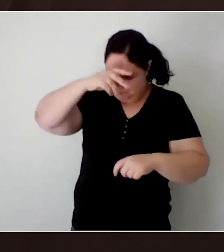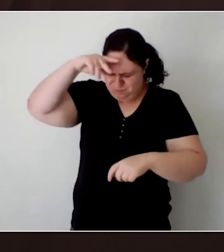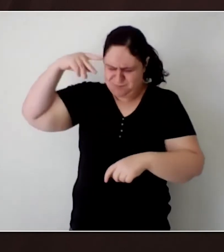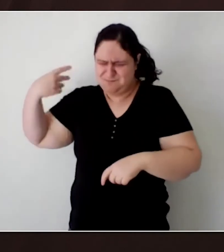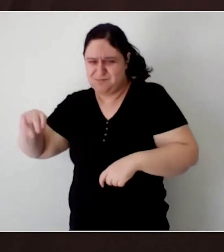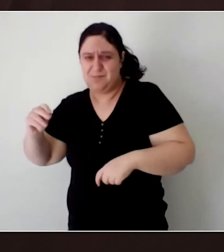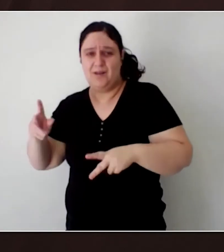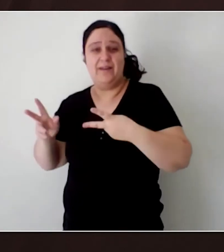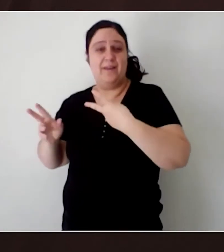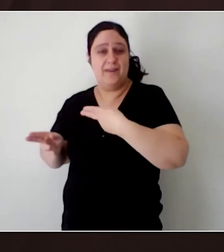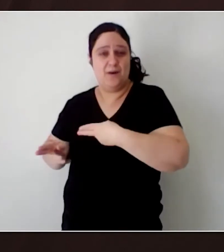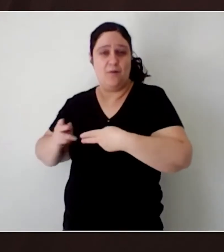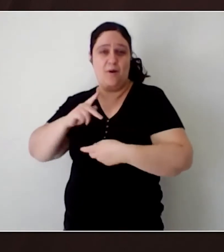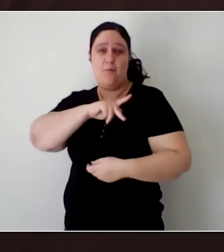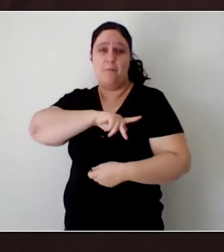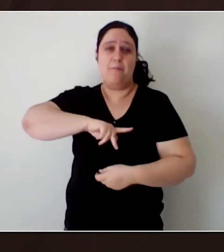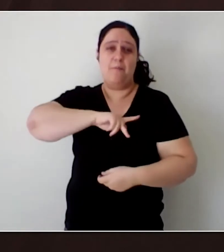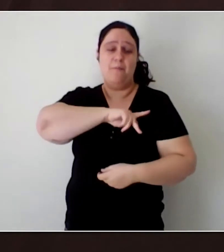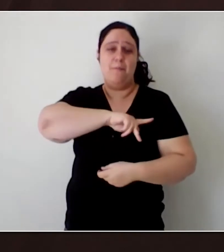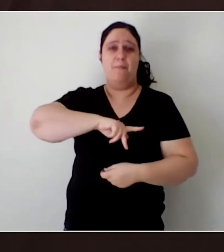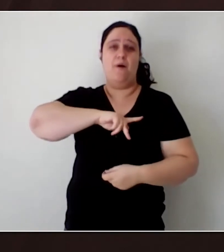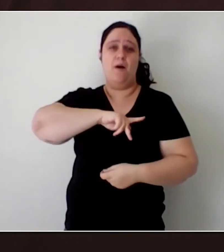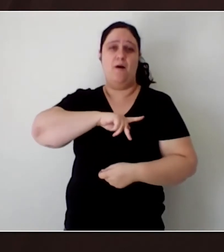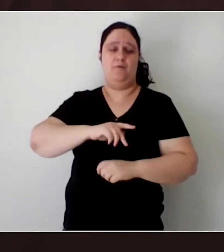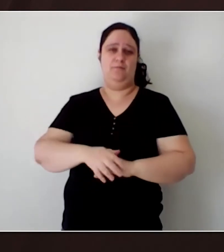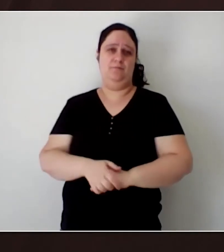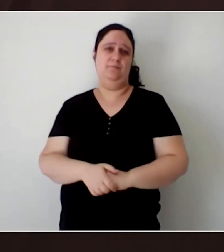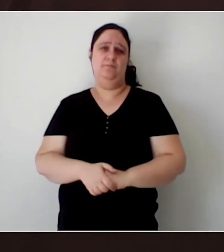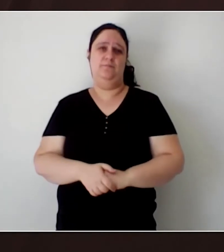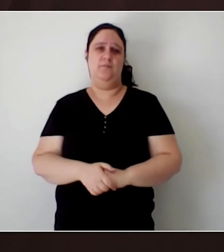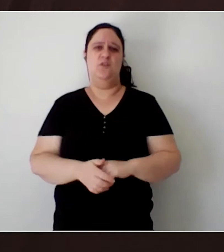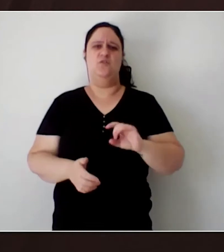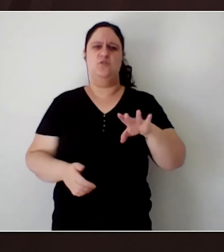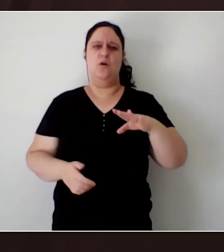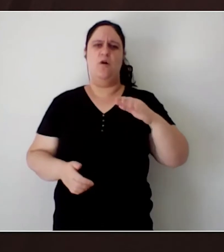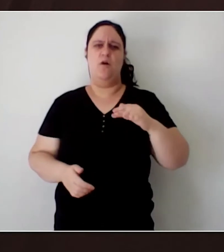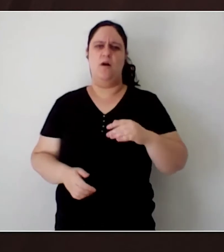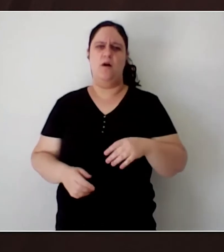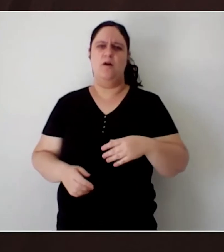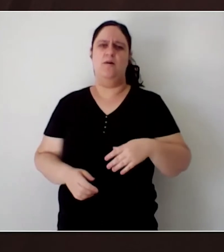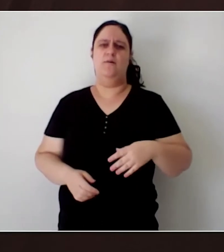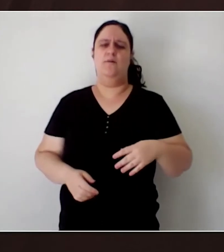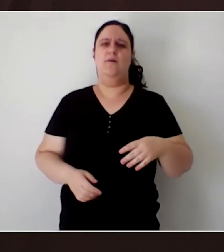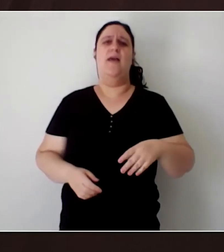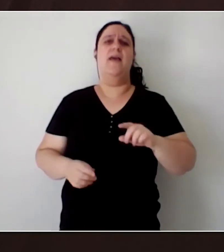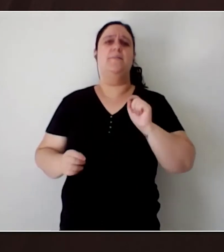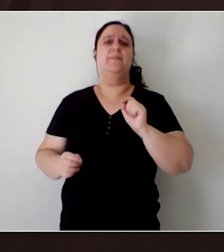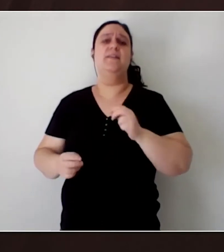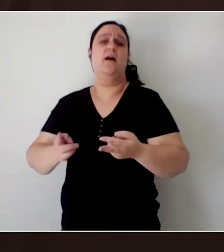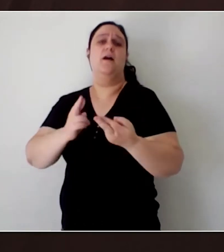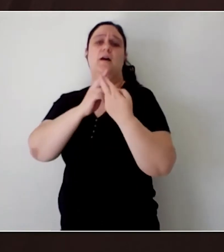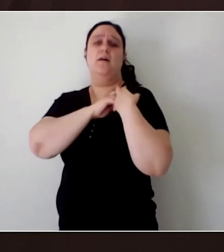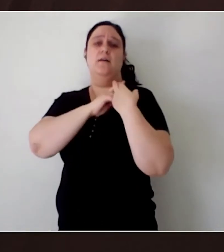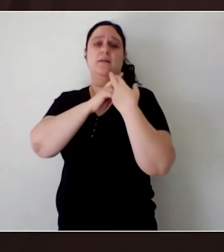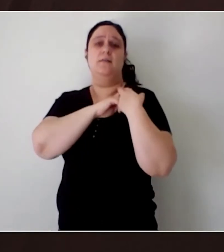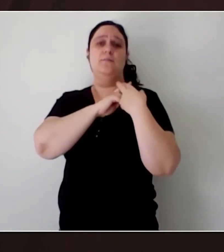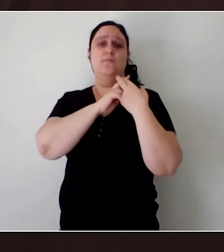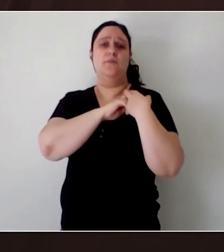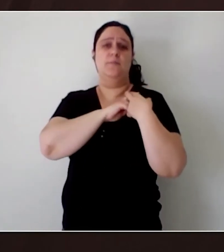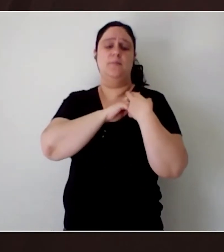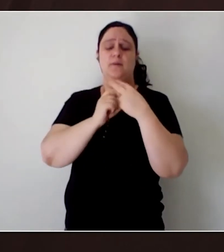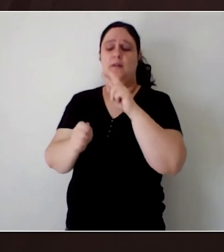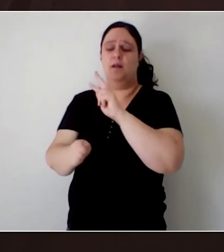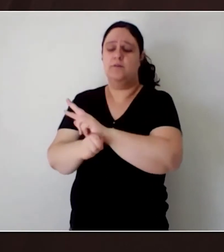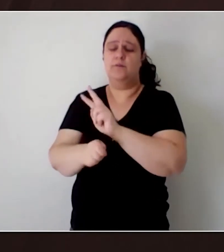é uma questão de posição, não é uma questão de status, mas é de função, de pastorear o rebanho de Deus.